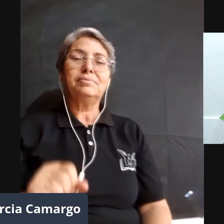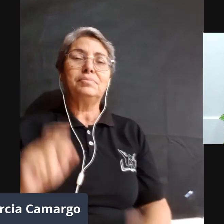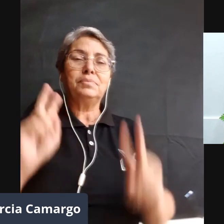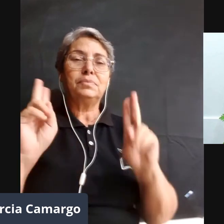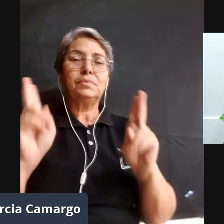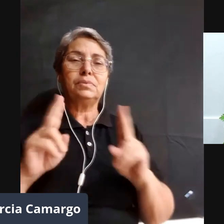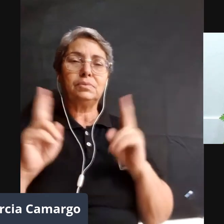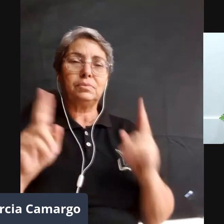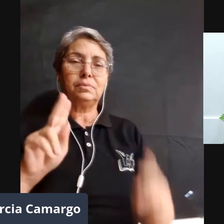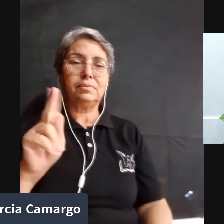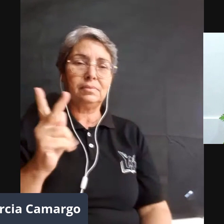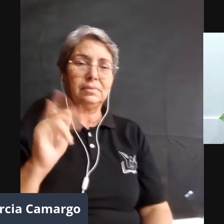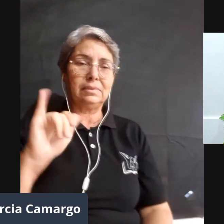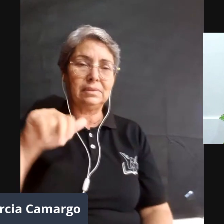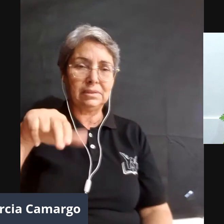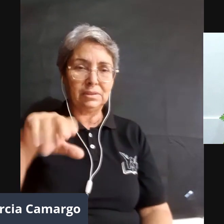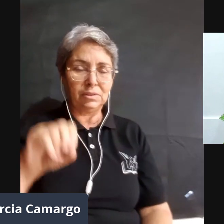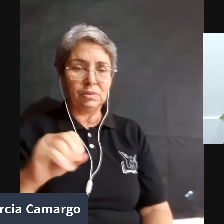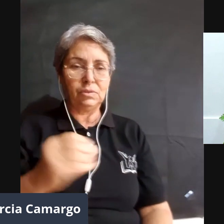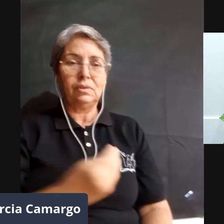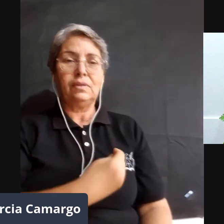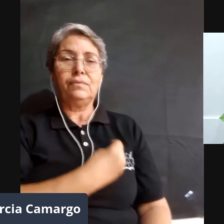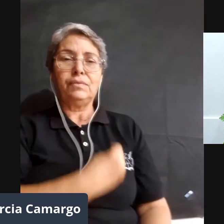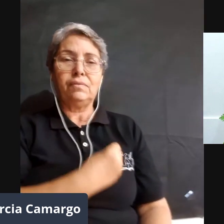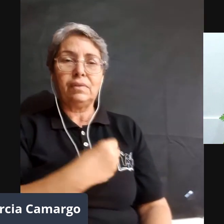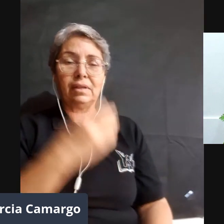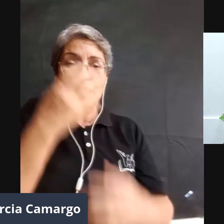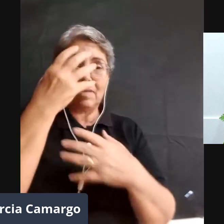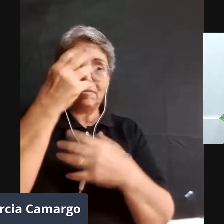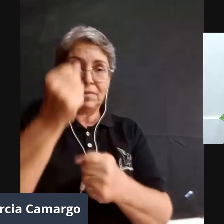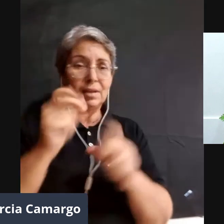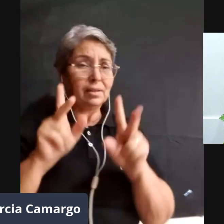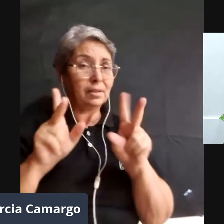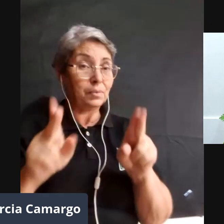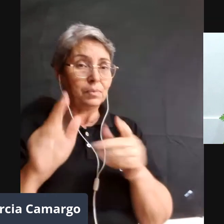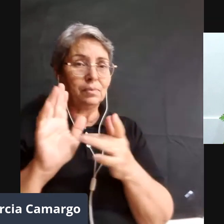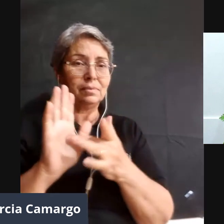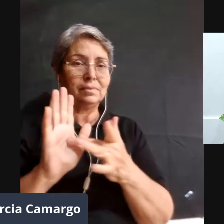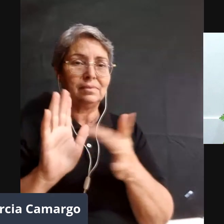deste congresso, é Viver a Fé de Jesus.